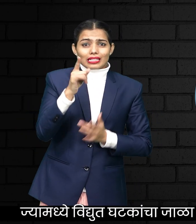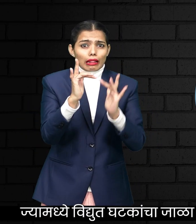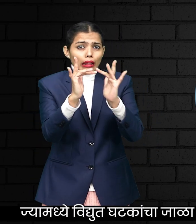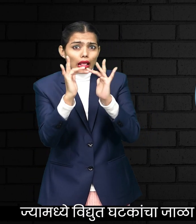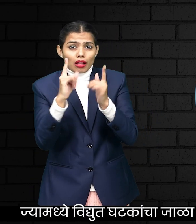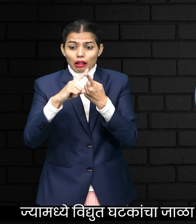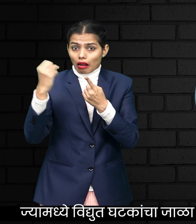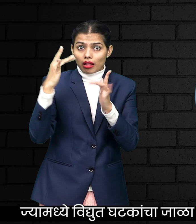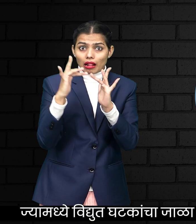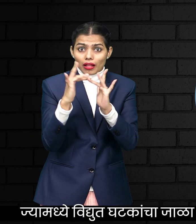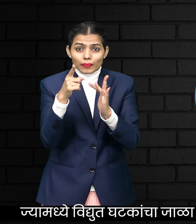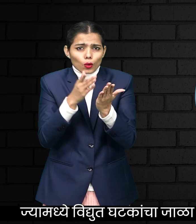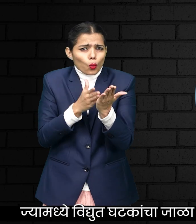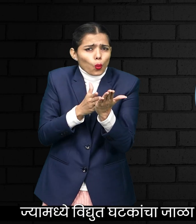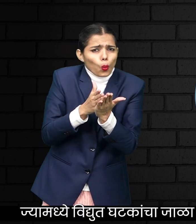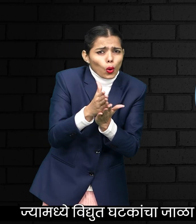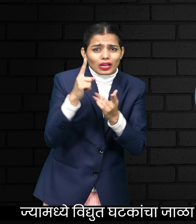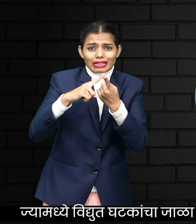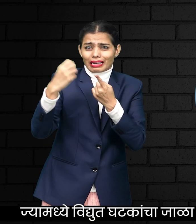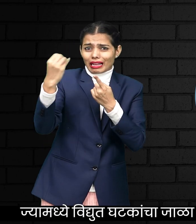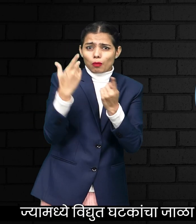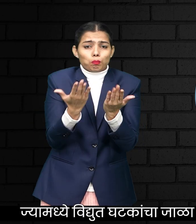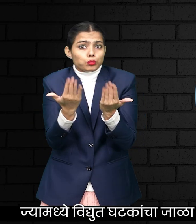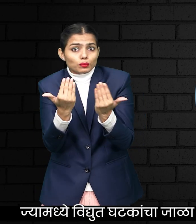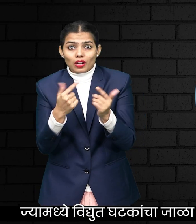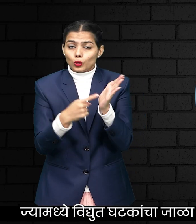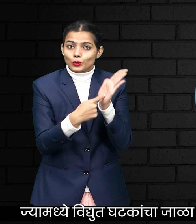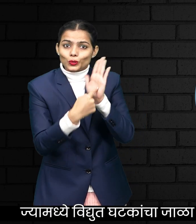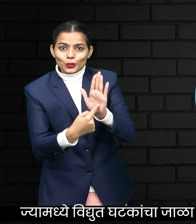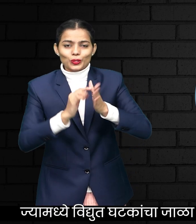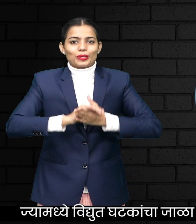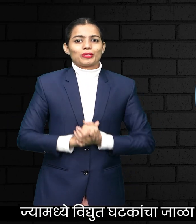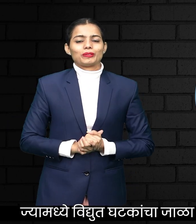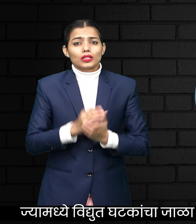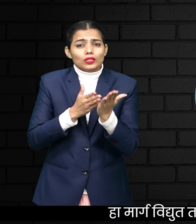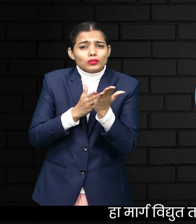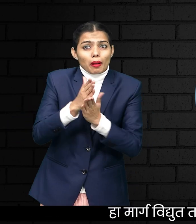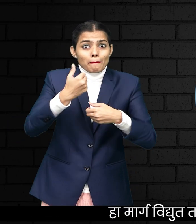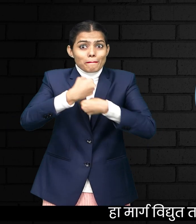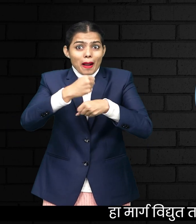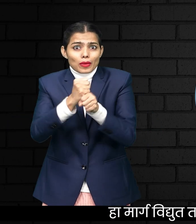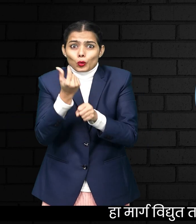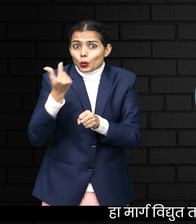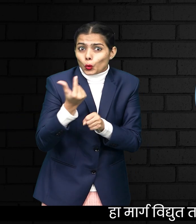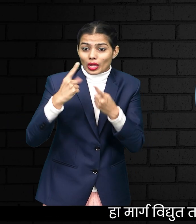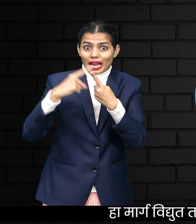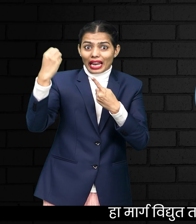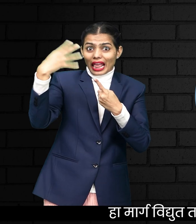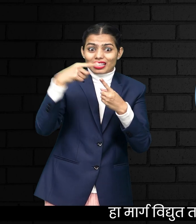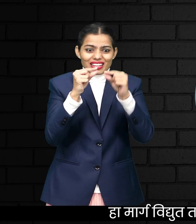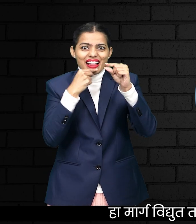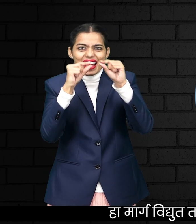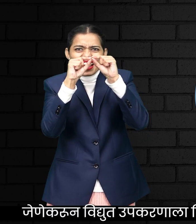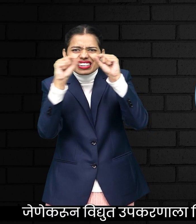ज्यामध्ये विद्युत घटकांचा जाळा असतो आणि ज्याद्वारे इलेक्ट्रॉन वाहू शकतात. हा मार्ग विद्युत तारा वापरून तयार